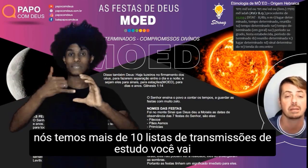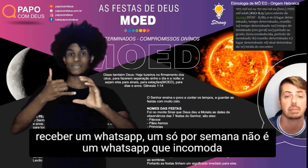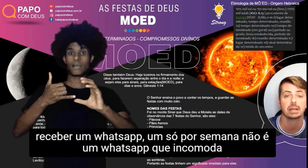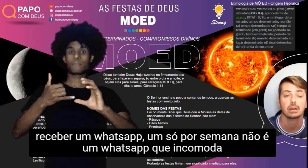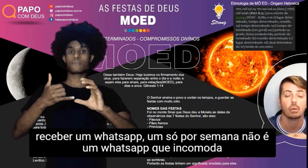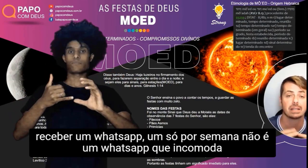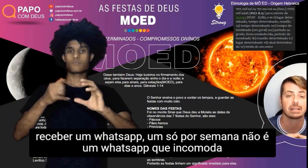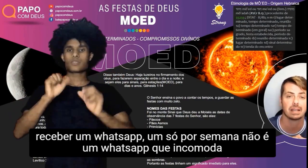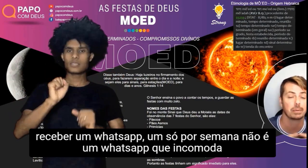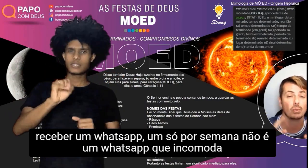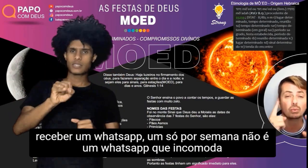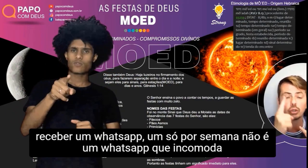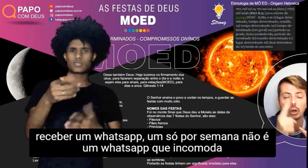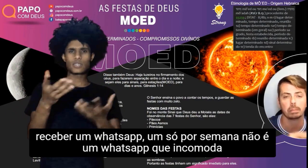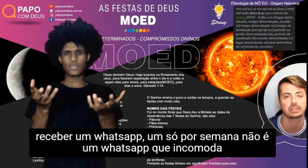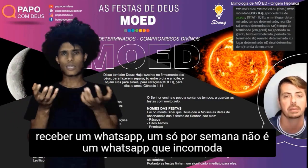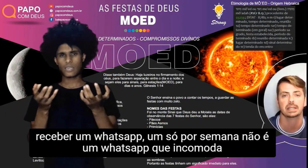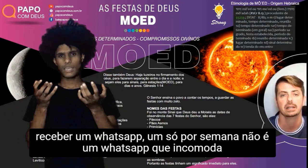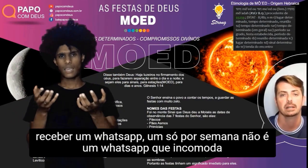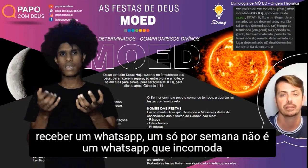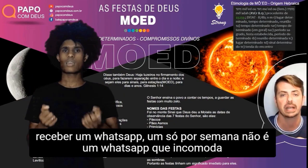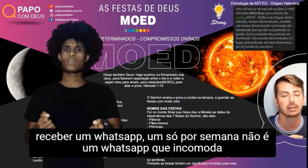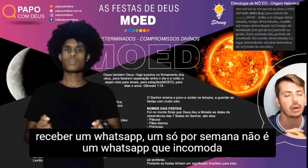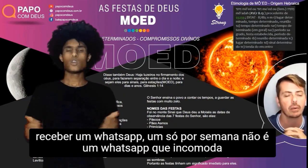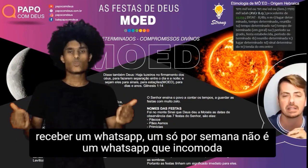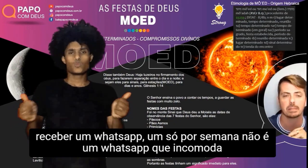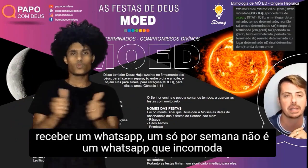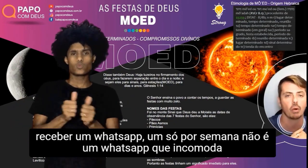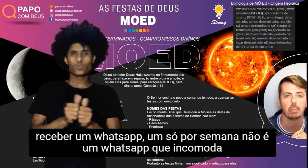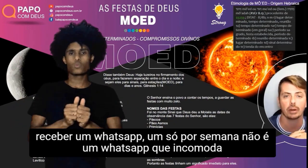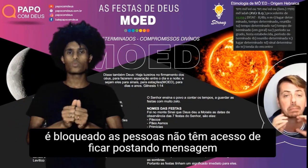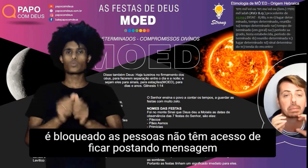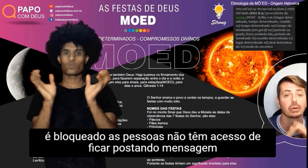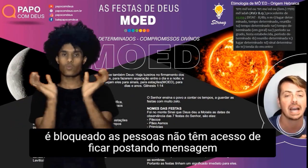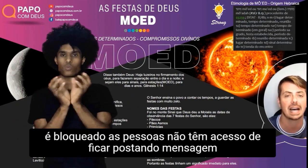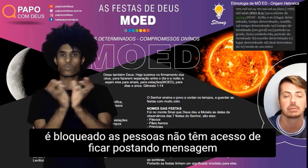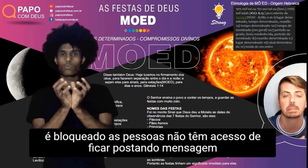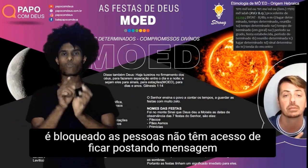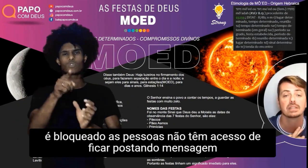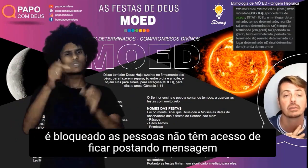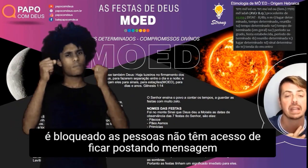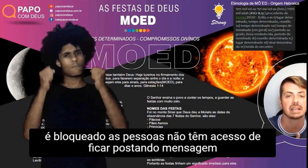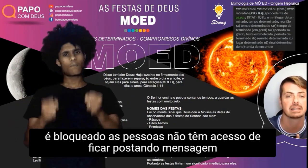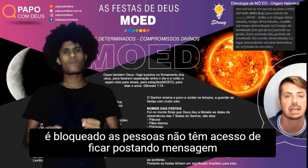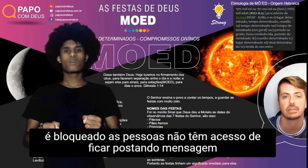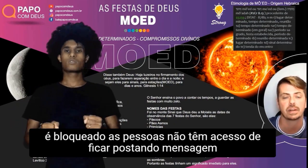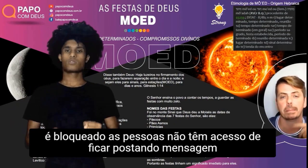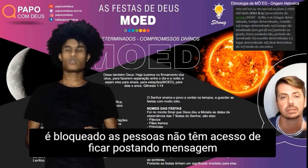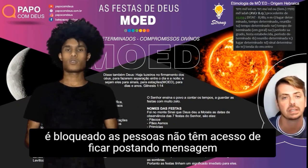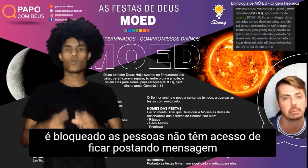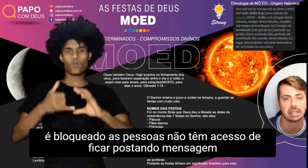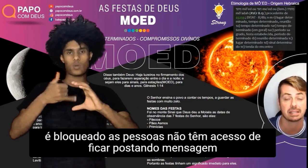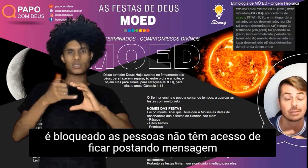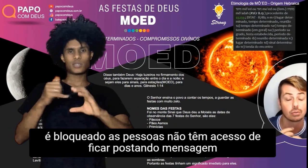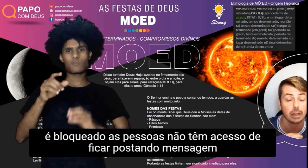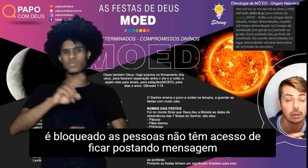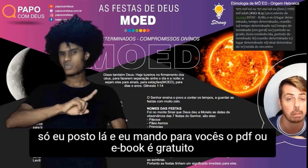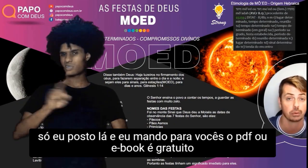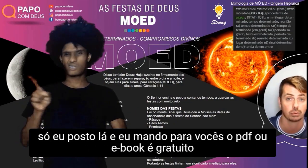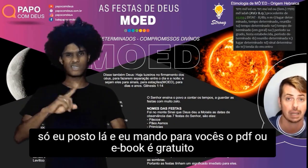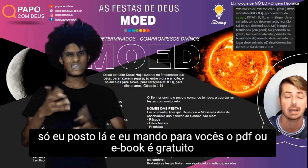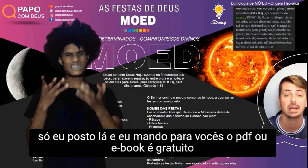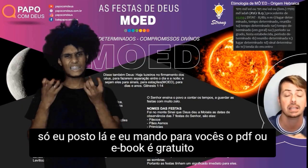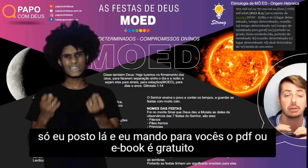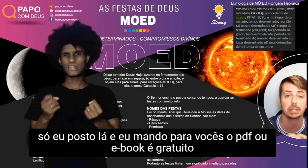você vai receber um WhatsApp, um só por semana, né? Não é um WhatsApp que incomoda, é bloqueado, as pessoas não têm acesso de ficar postando mensagem, só